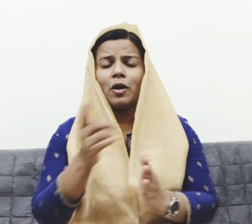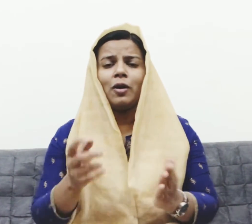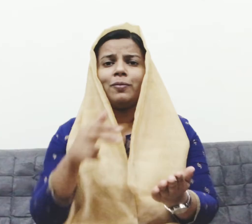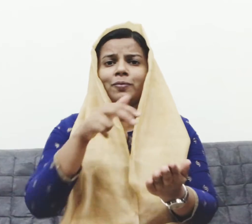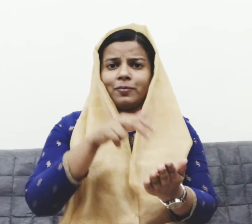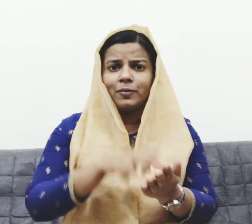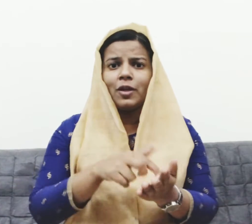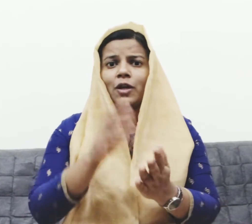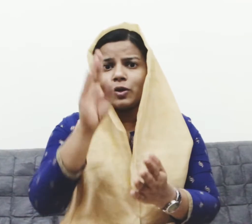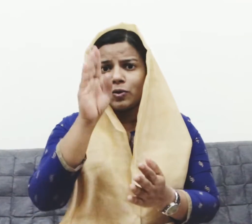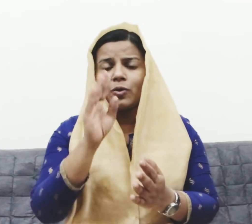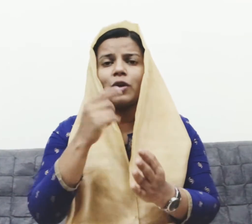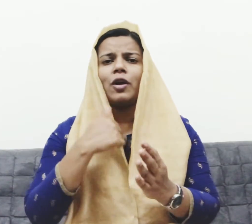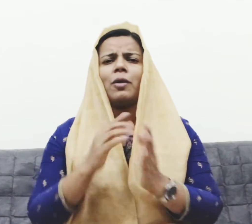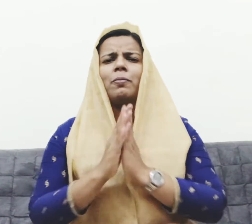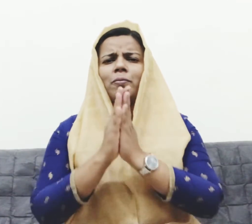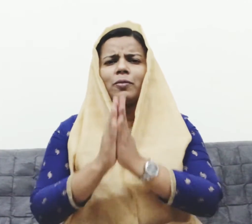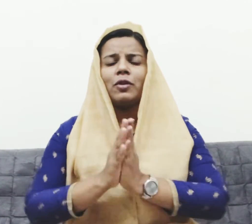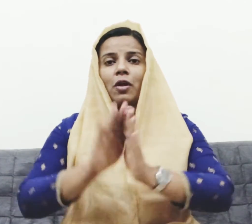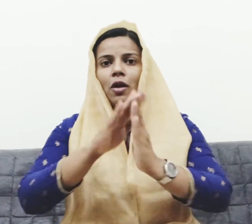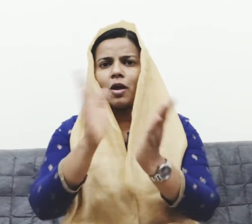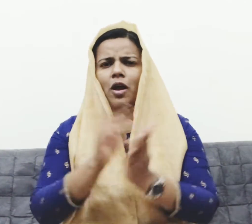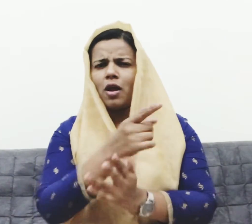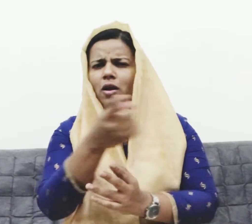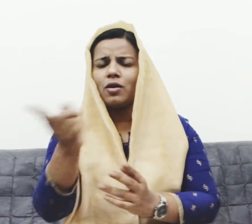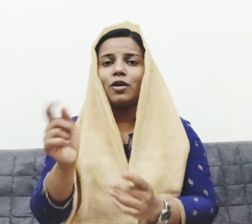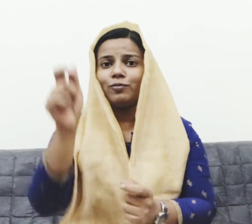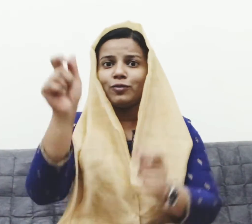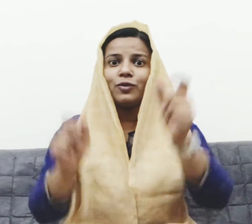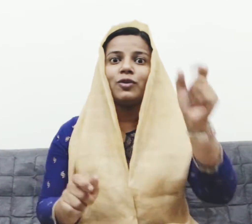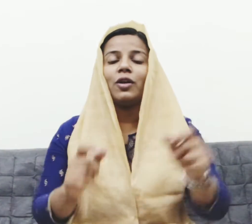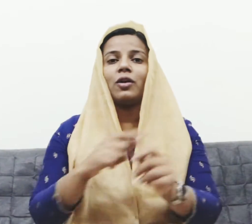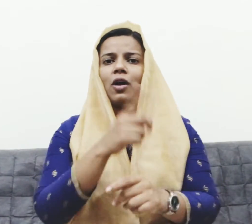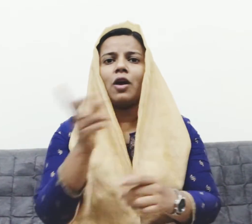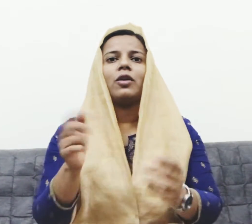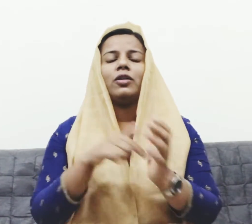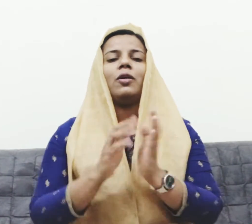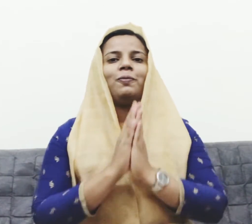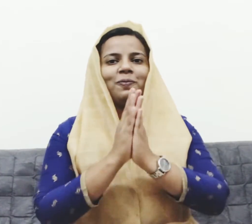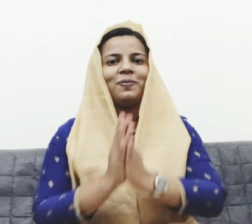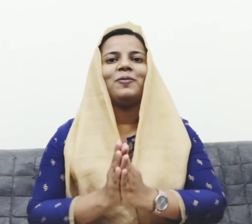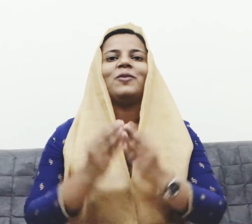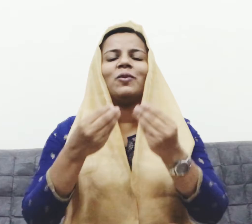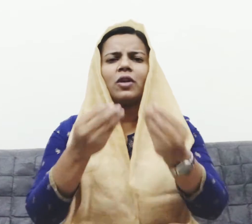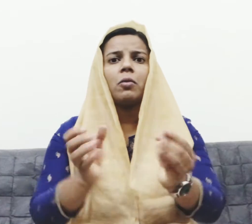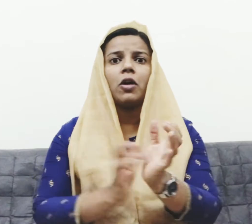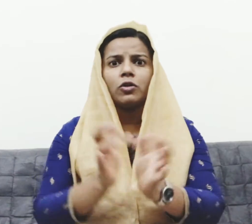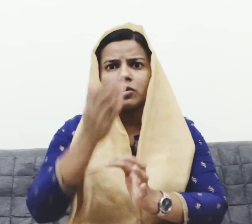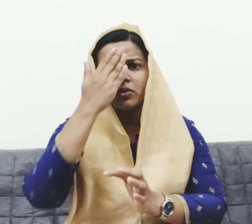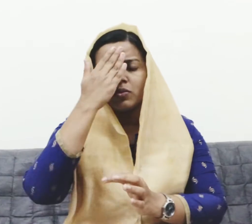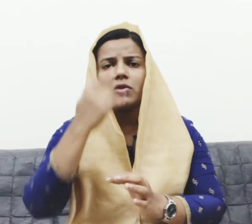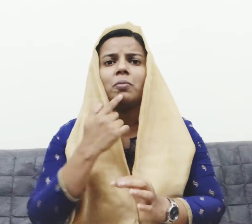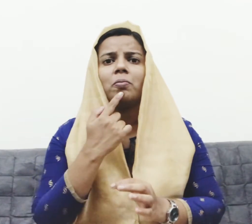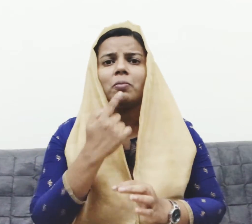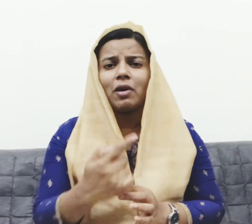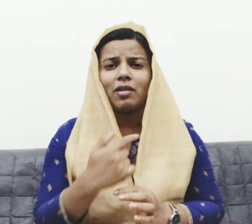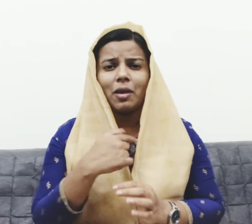യെരുശലേമിൻ്റെ നടുവിലും ഞാൻ യഹോവയ്ക്ക് എൻ്റെ നേർച്ചകളെ അവൻ്റെ സകല ജനവും കാണുക കഴിക്കും. യഹോവയെ സ്തുതിപ്പിൻ. അപ്പോൾ കർത്താവിന് സ്തോത്രം പറയുമ്പോൾ മടിക്കരുത്,